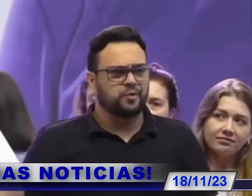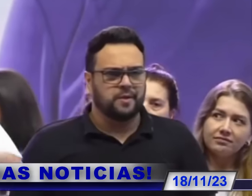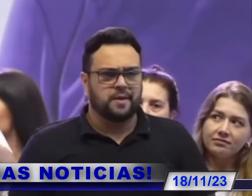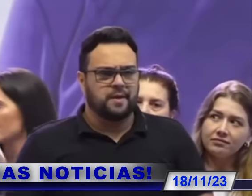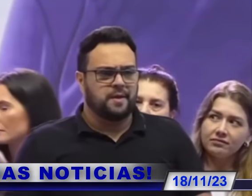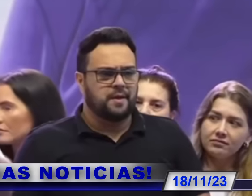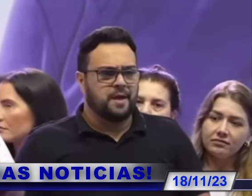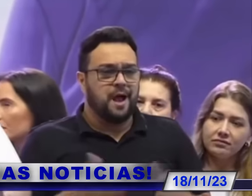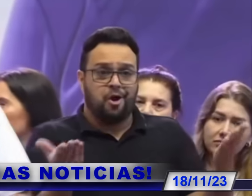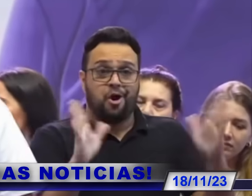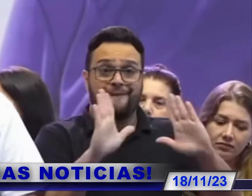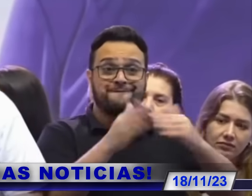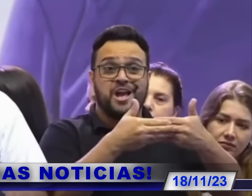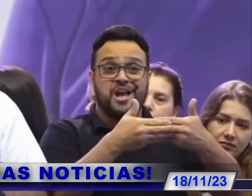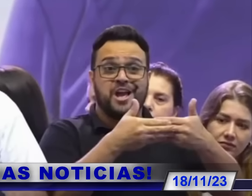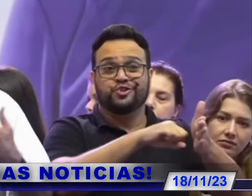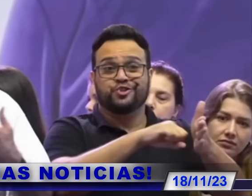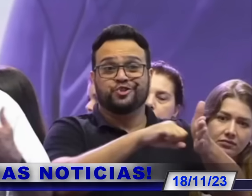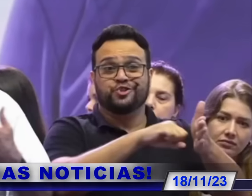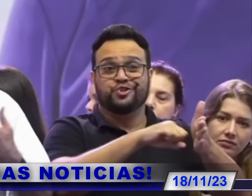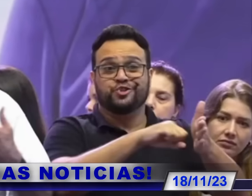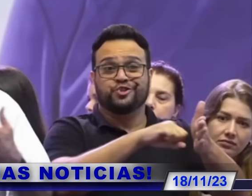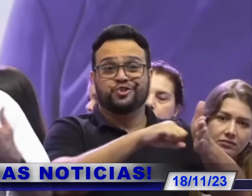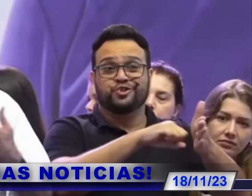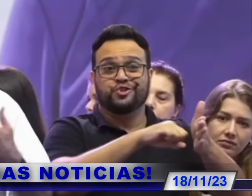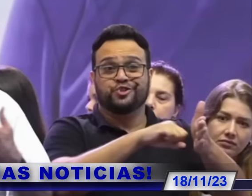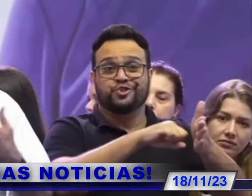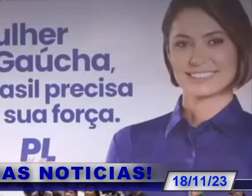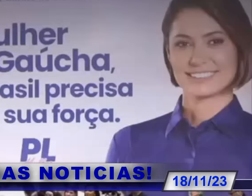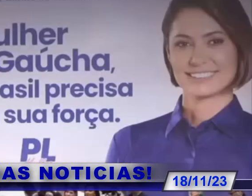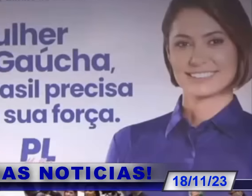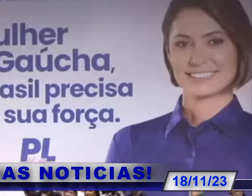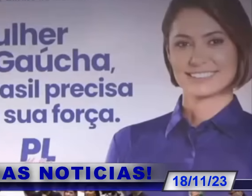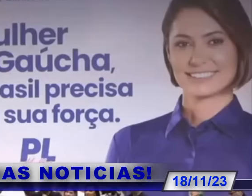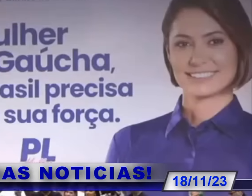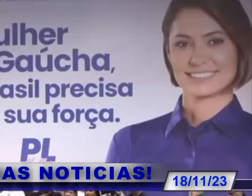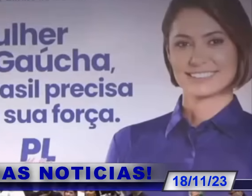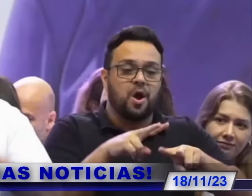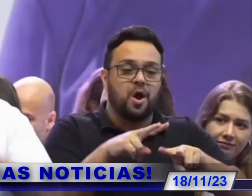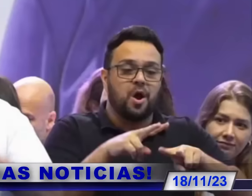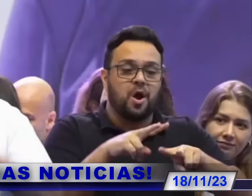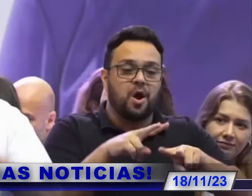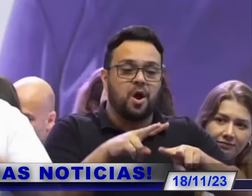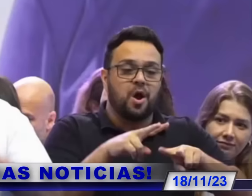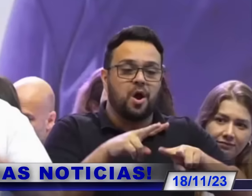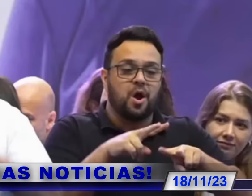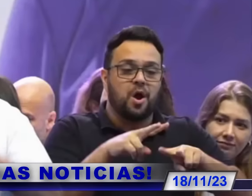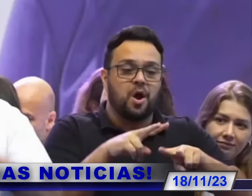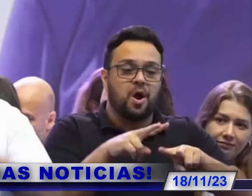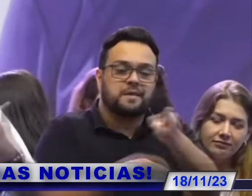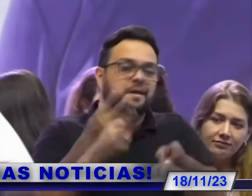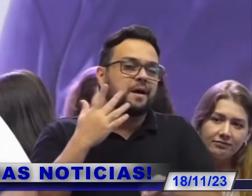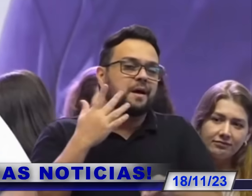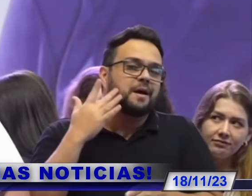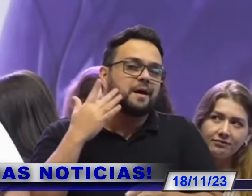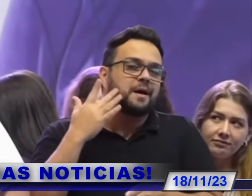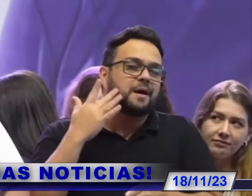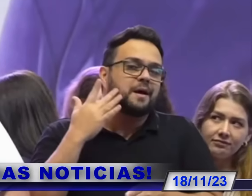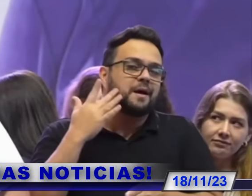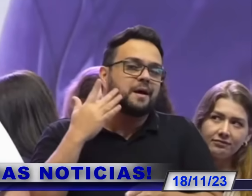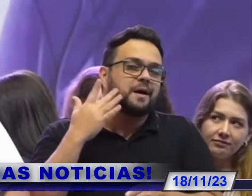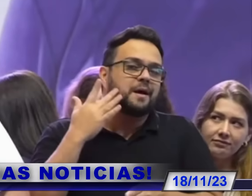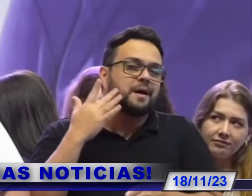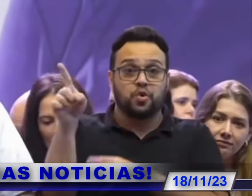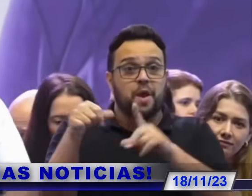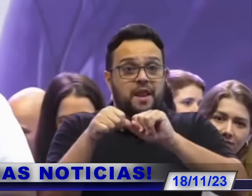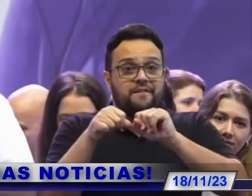O ressurgimento de certas coisas, como, por exemplo, o modal ferroviário, foi via Tarcísio de Freitas, com a sua inteligência e